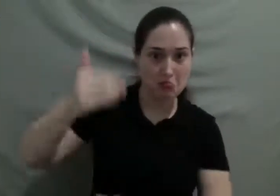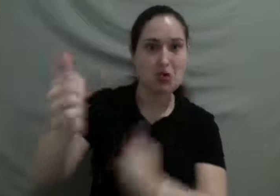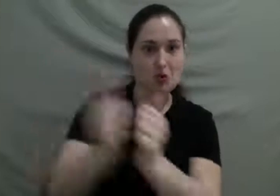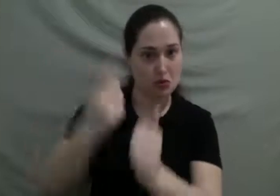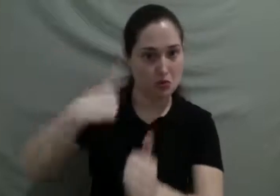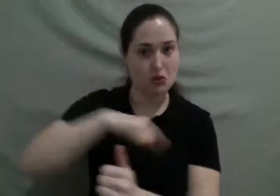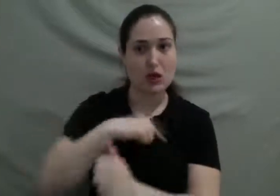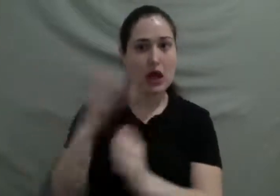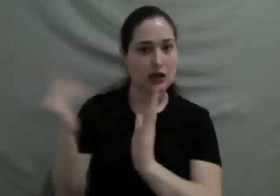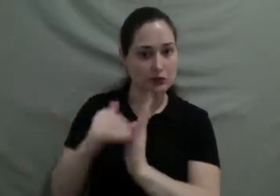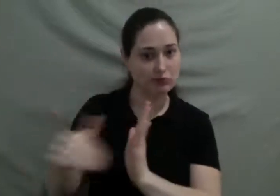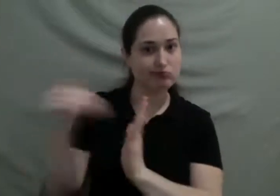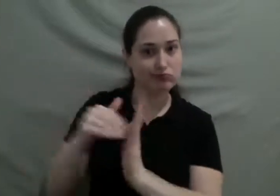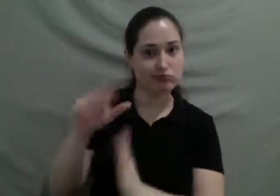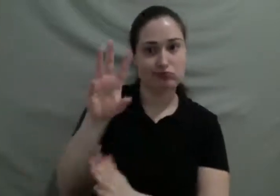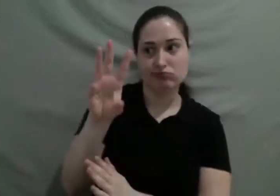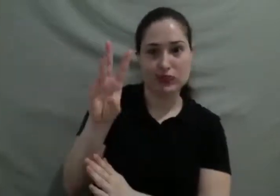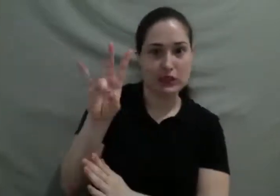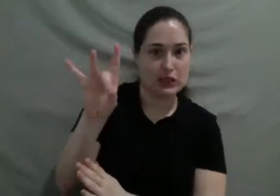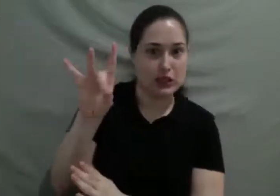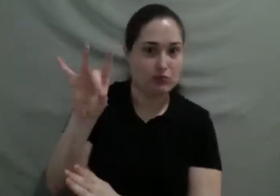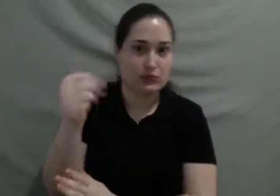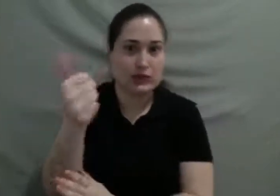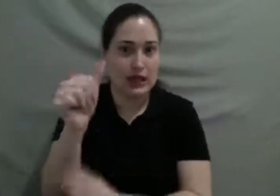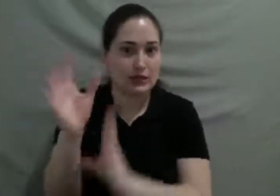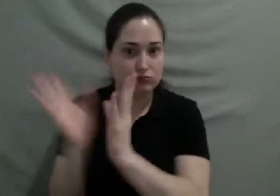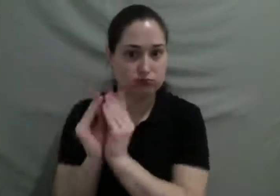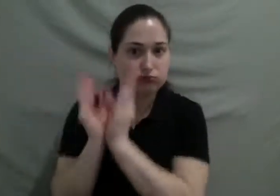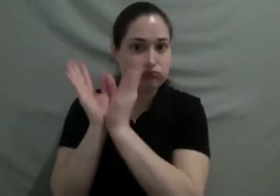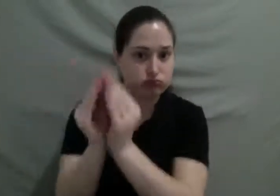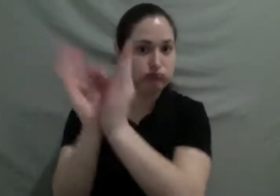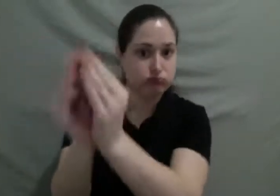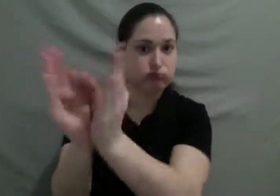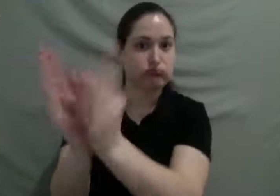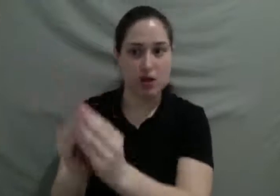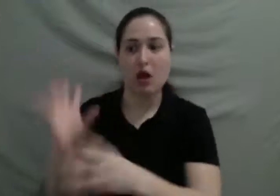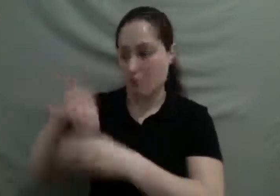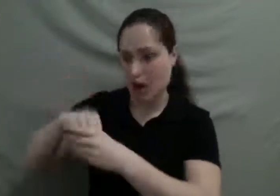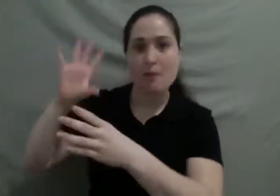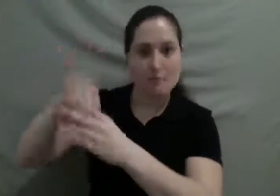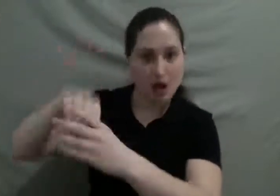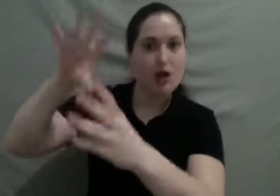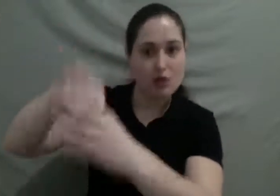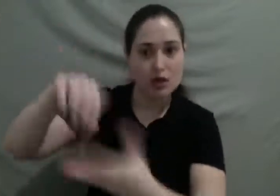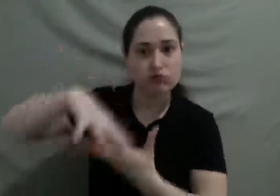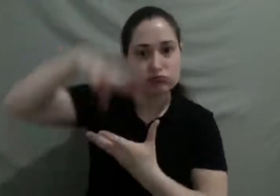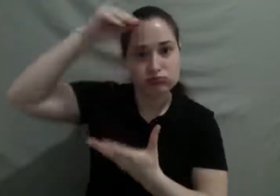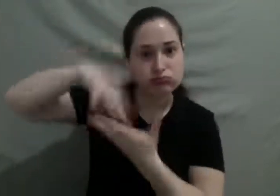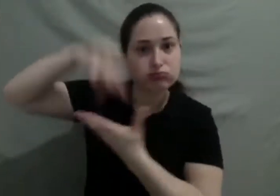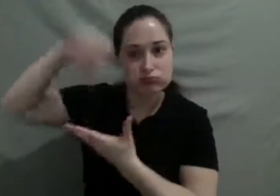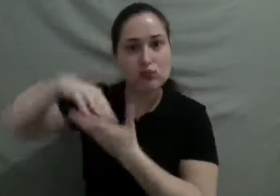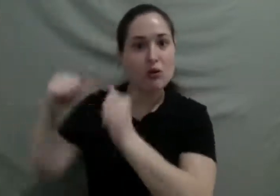hemos dado 5, 6, 7, 8, 10 conferencias y lo vamos llevando por tema, entonces si vemos que hay personas que han sido